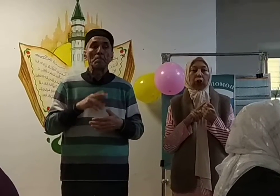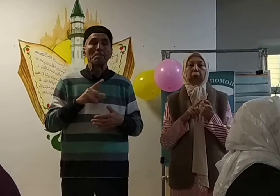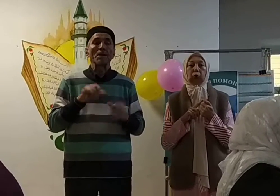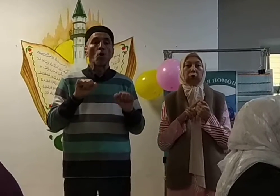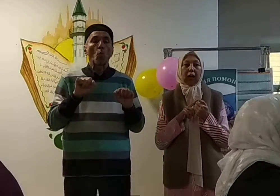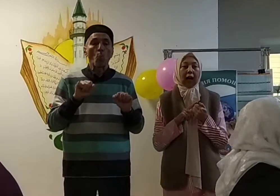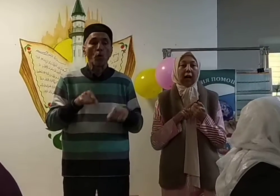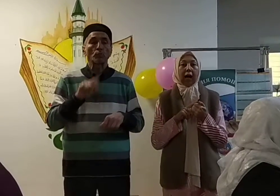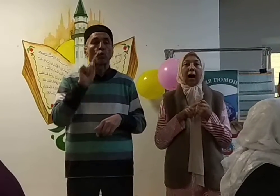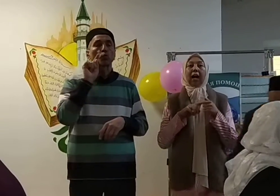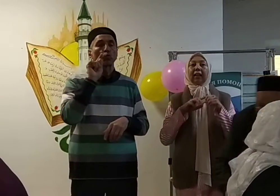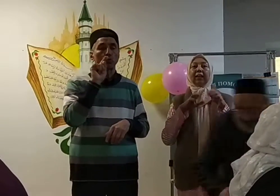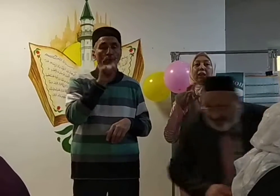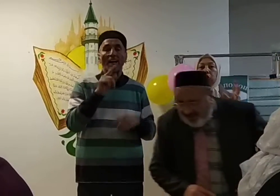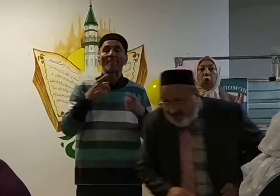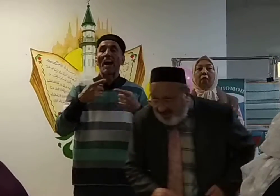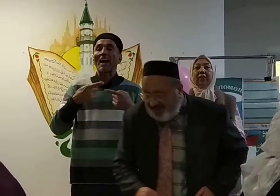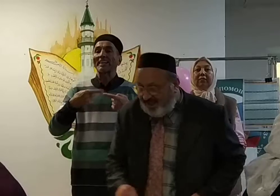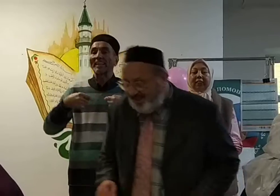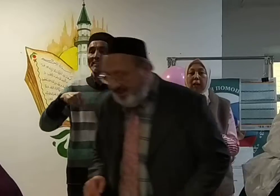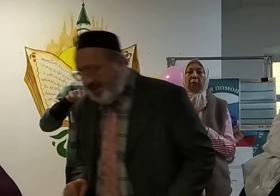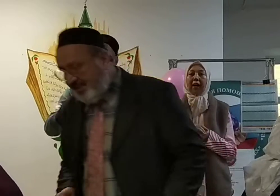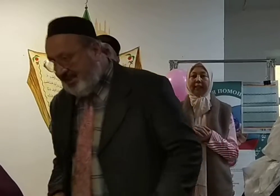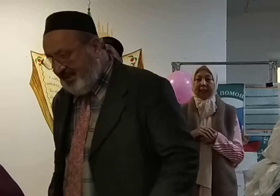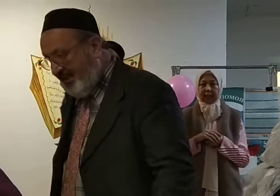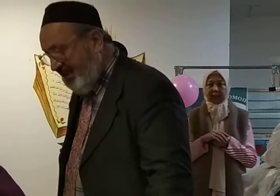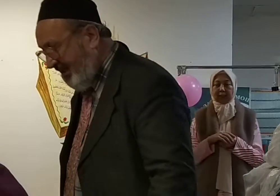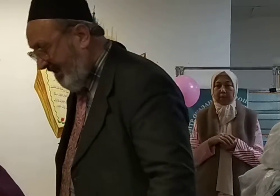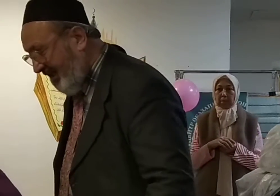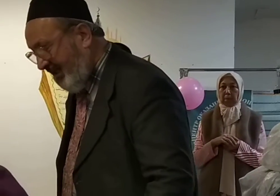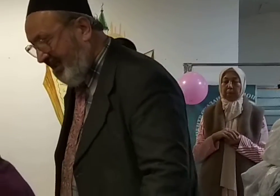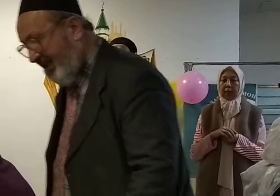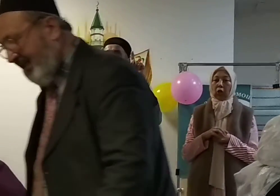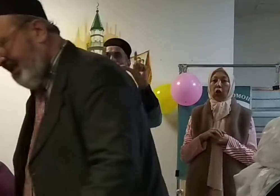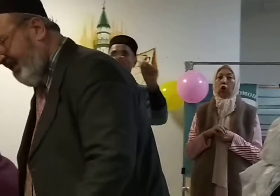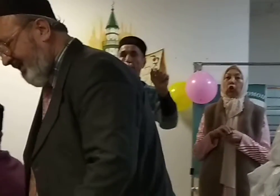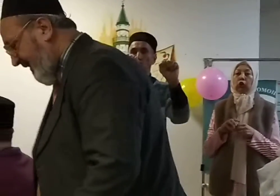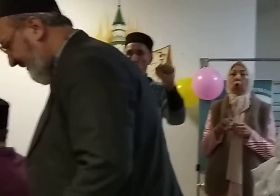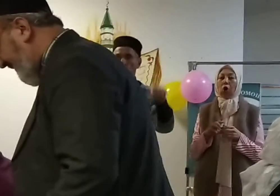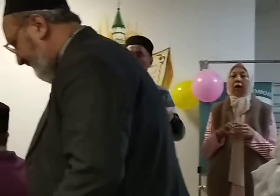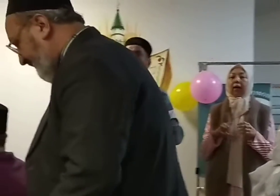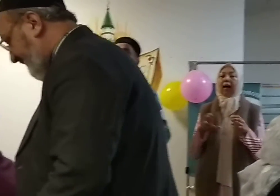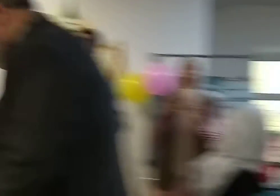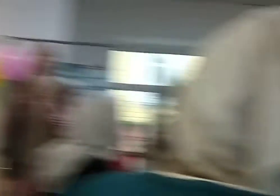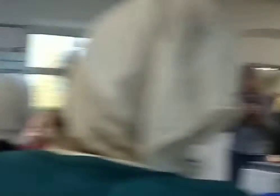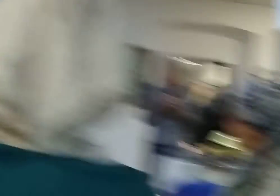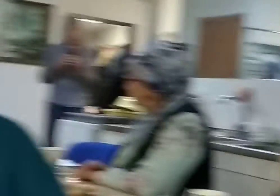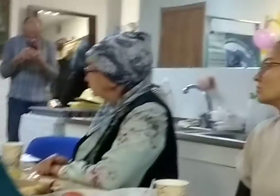можем туда организованно все поехать. Кто готов